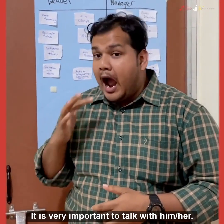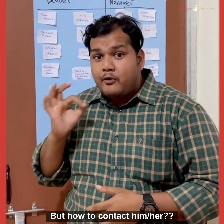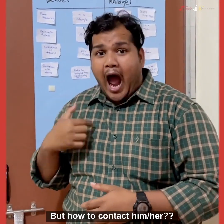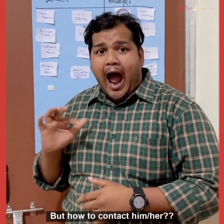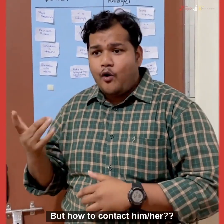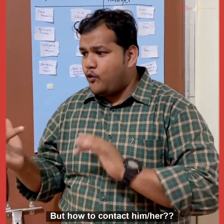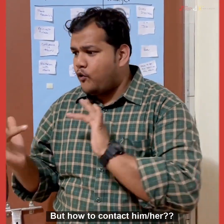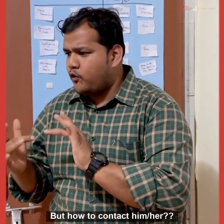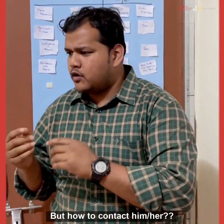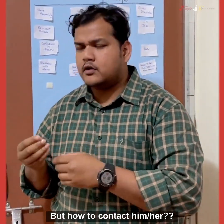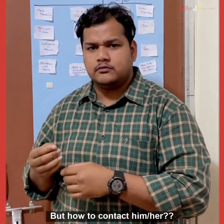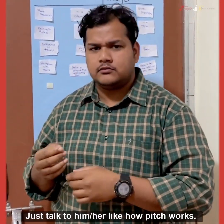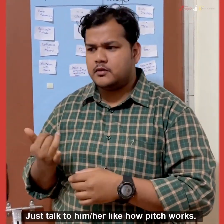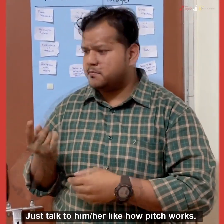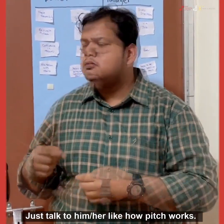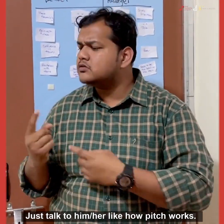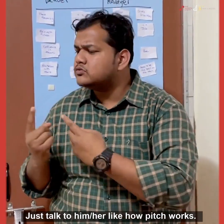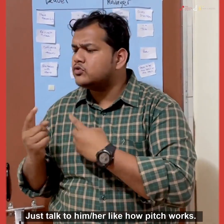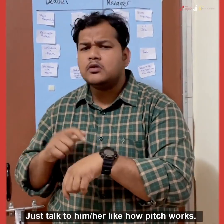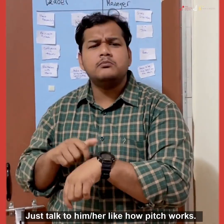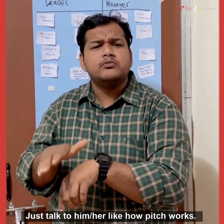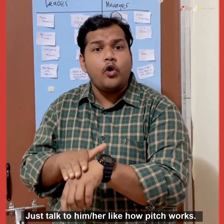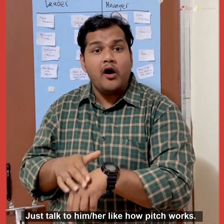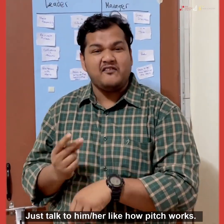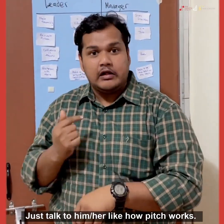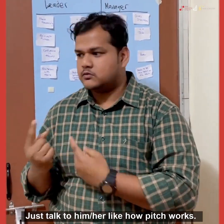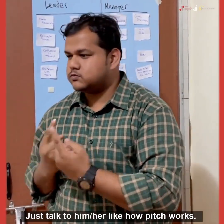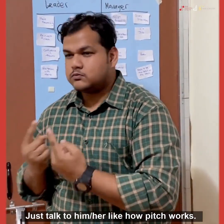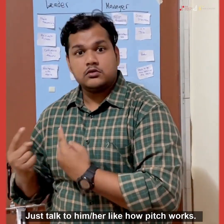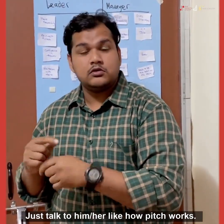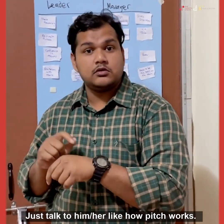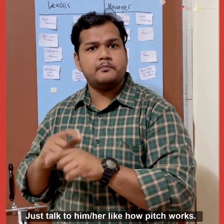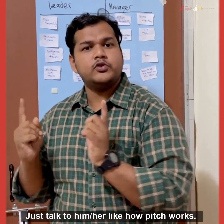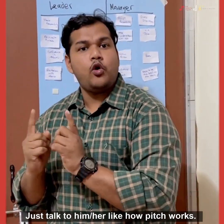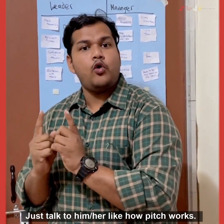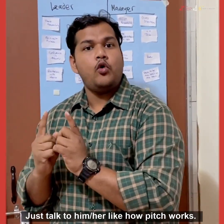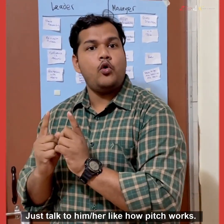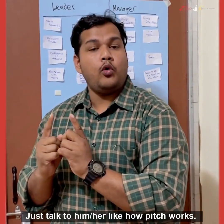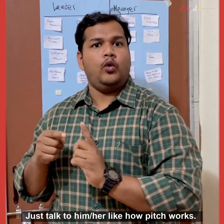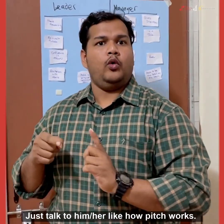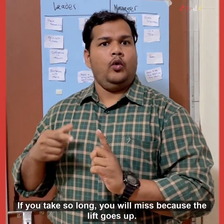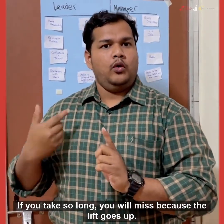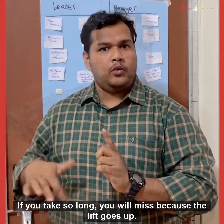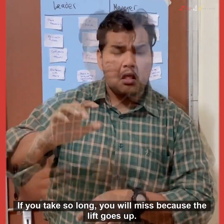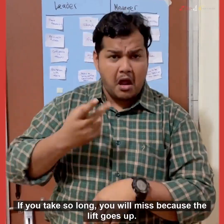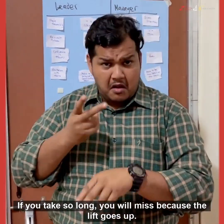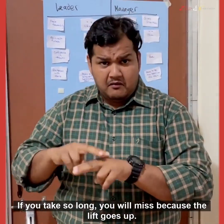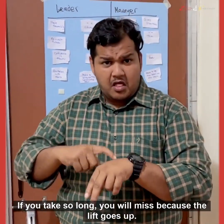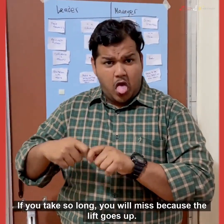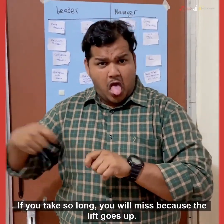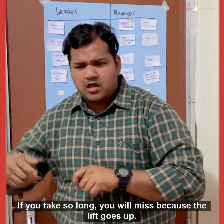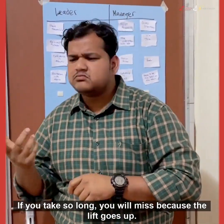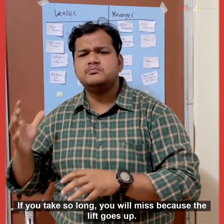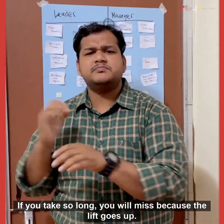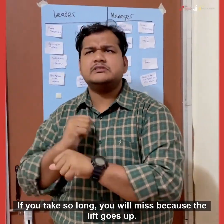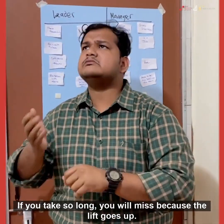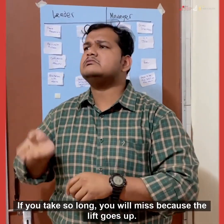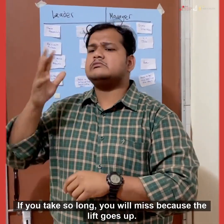इससे बात करना बहुत ज़रूरी है। कैसे उनसे बात करें, वो आपको पिच पे काम करना पड़ेगा, क्योंकि आपके पास बहुत कम समय होता है। आपको ये